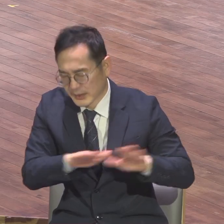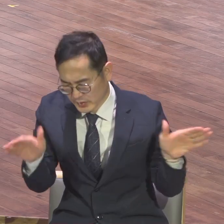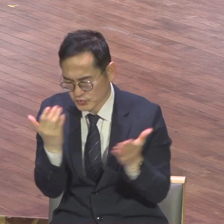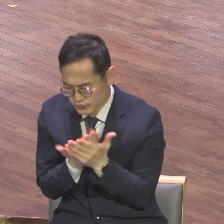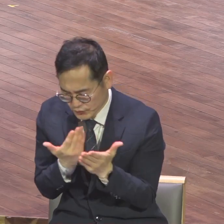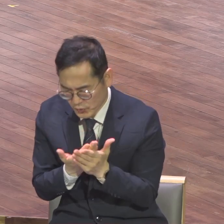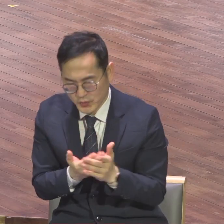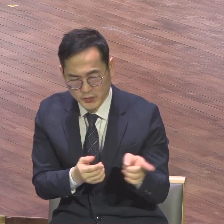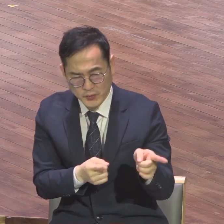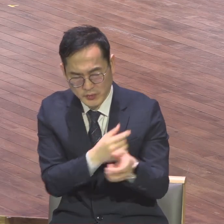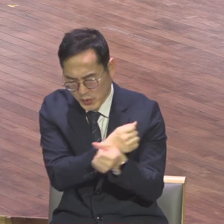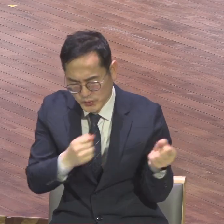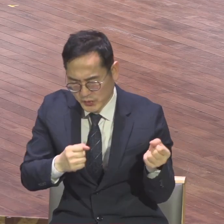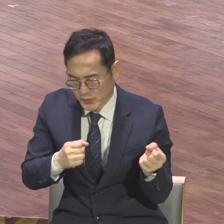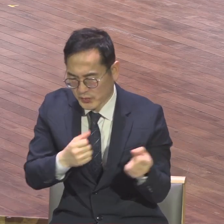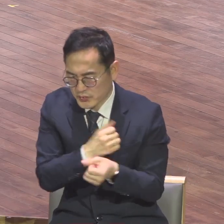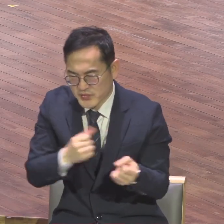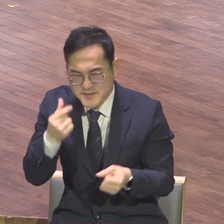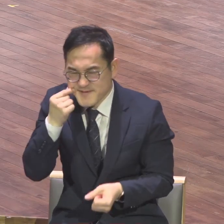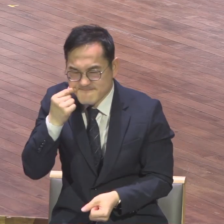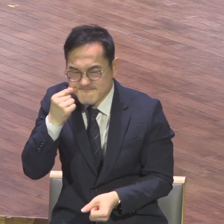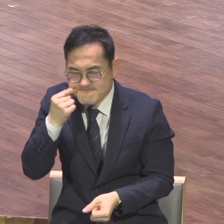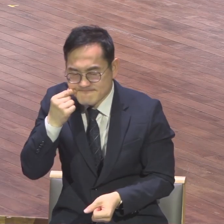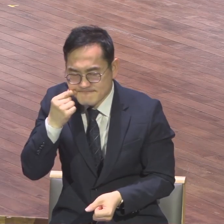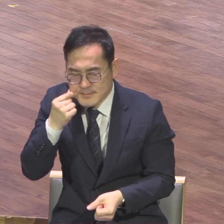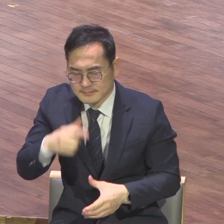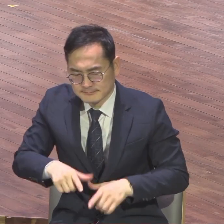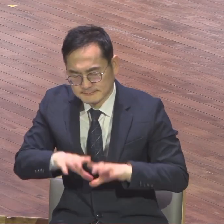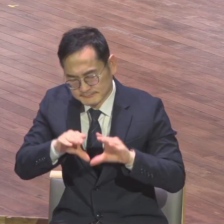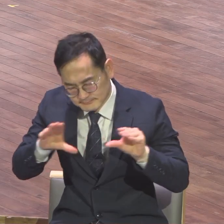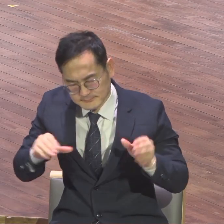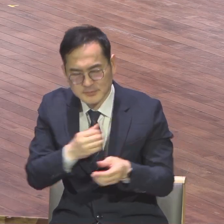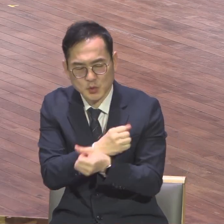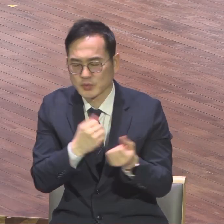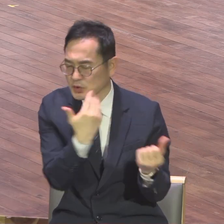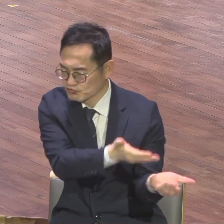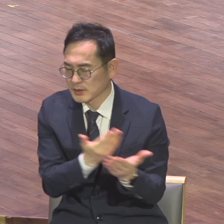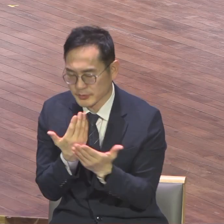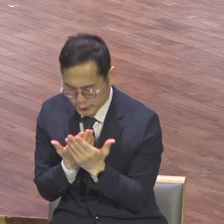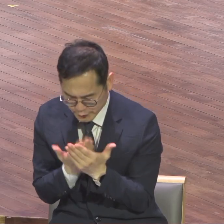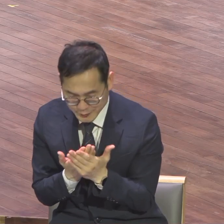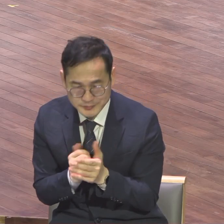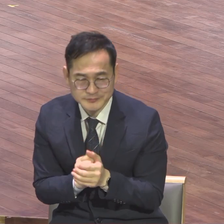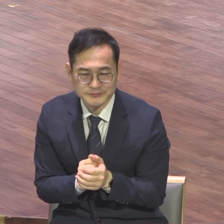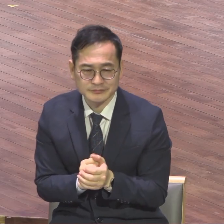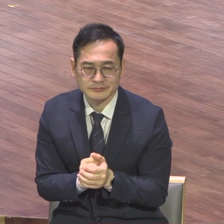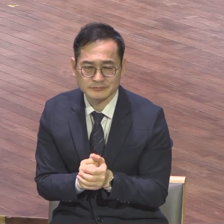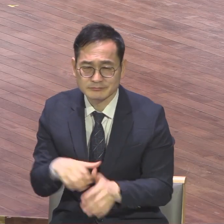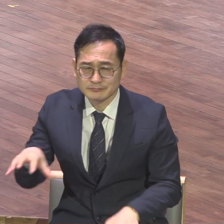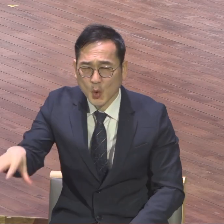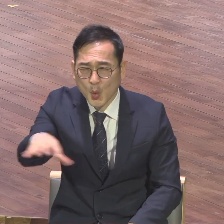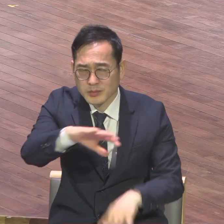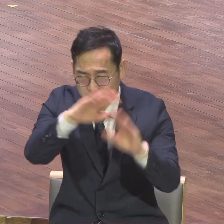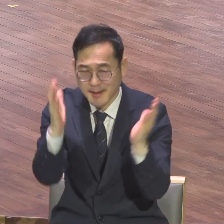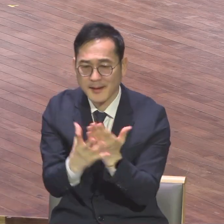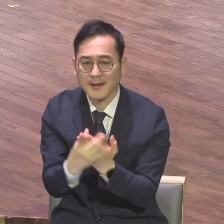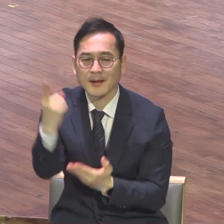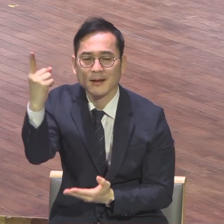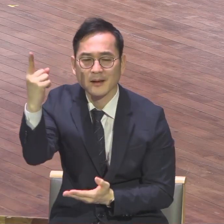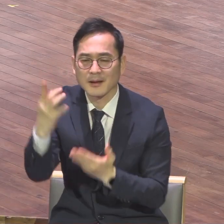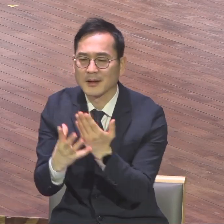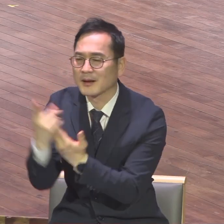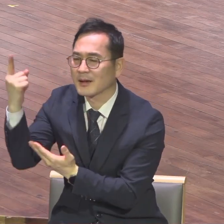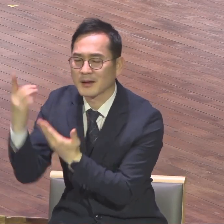없게 하여 주옵소서. 가정도 하나, 교회도 하나, 사역도 하나, 모든 현장도 하나. 아멘. 그 하나 돼야 돼요.